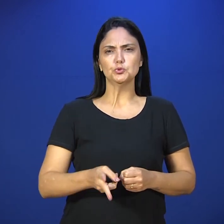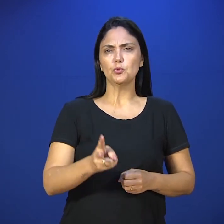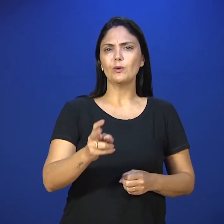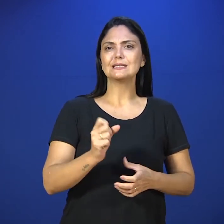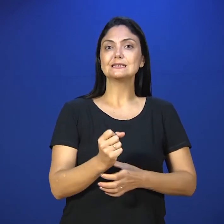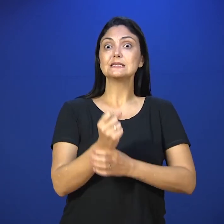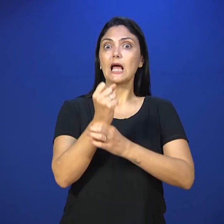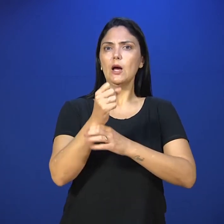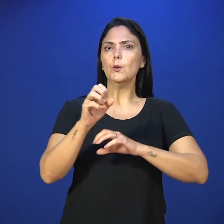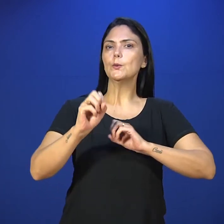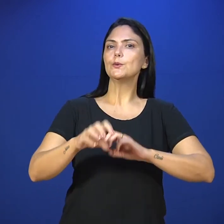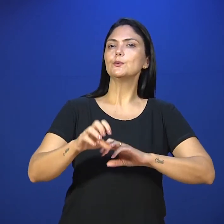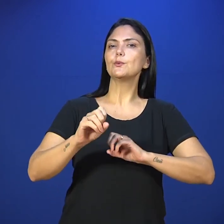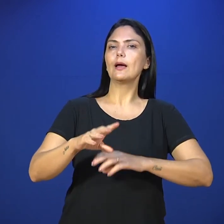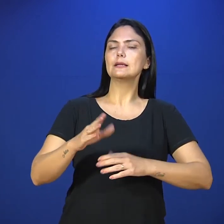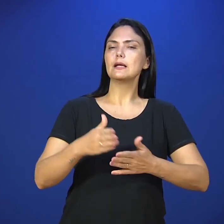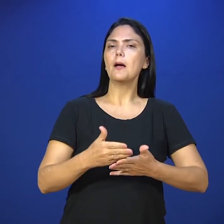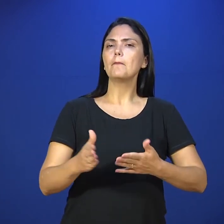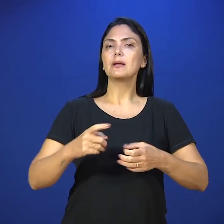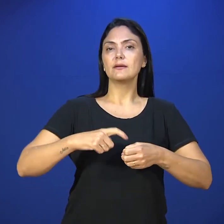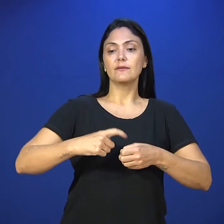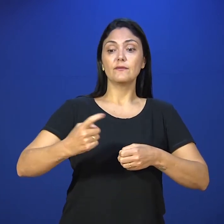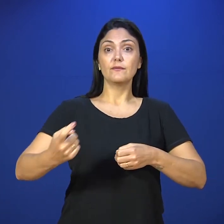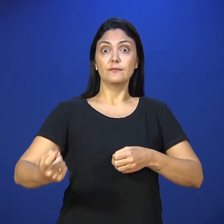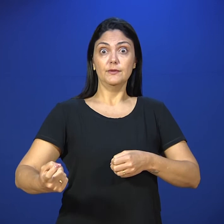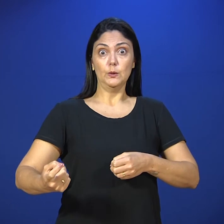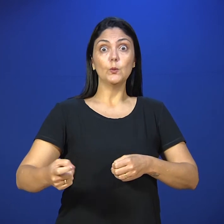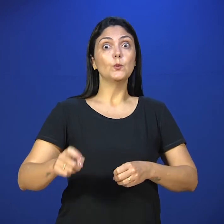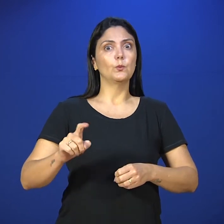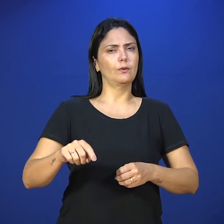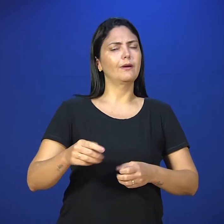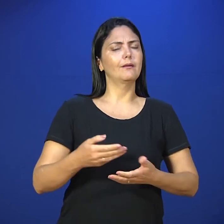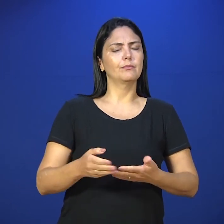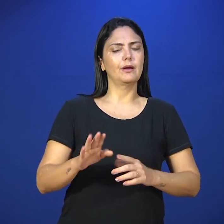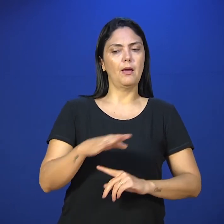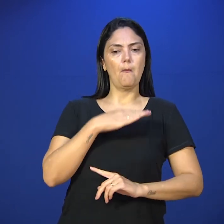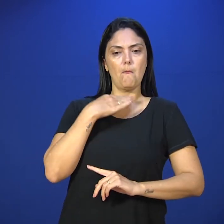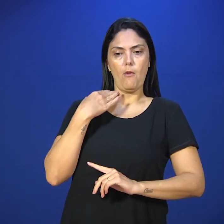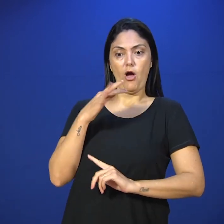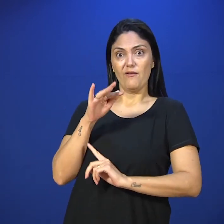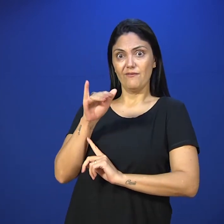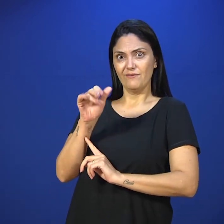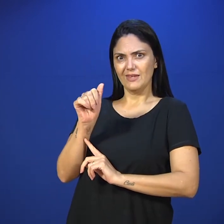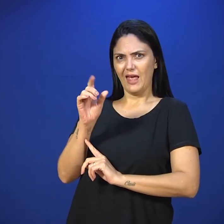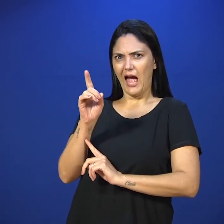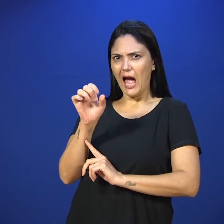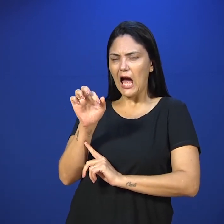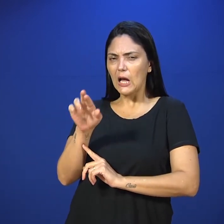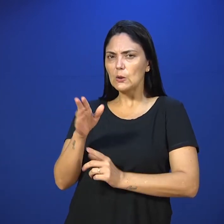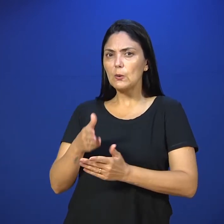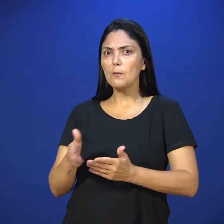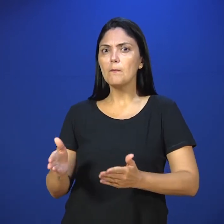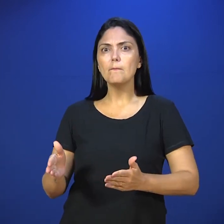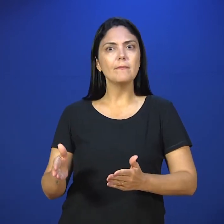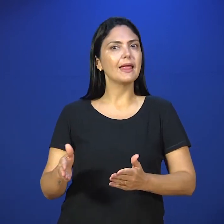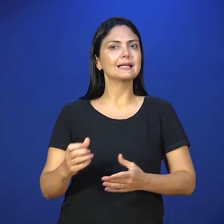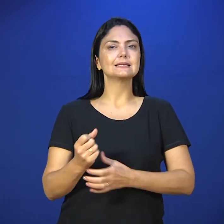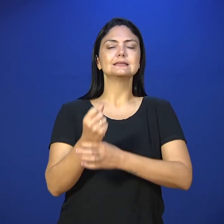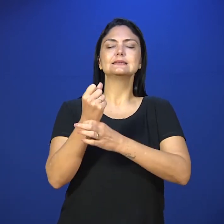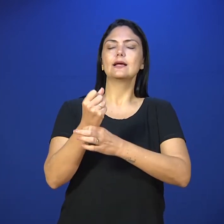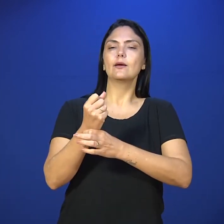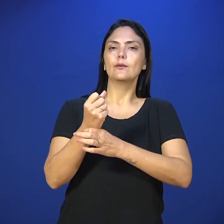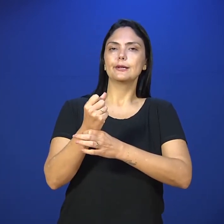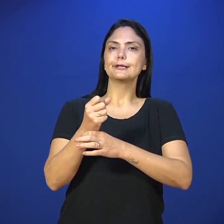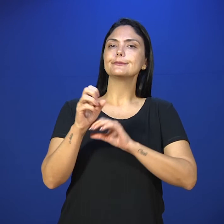educacional nas modalidades perda do vínculo empregatício e por morte do fiador ou coobrigado responsável pelo pagamento